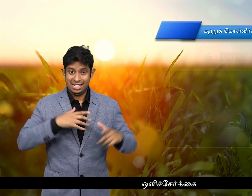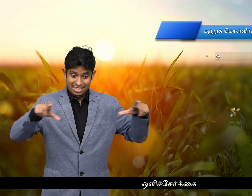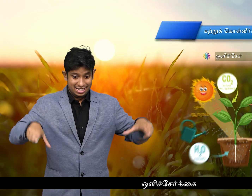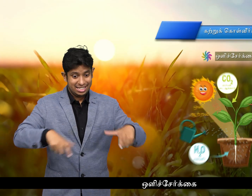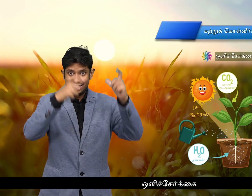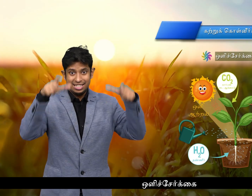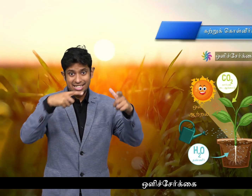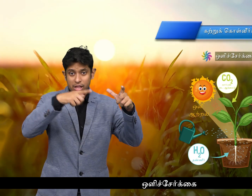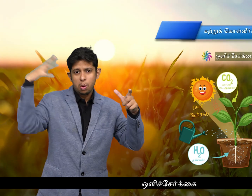ஒளிச்சேர்க்கை,